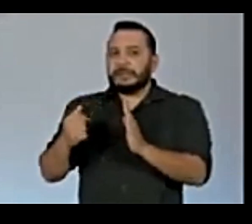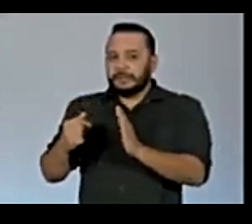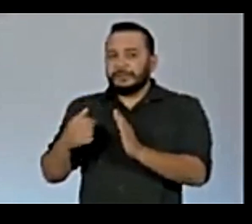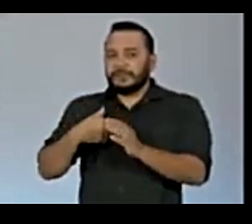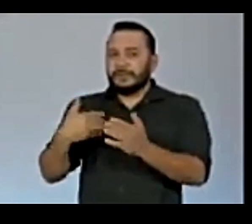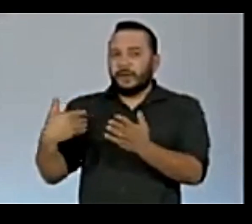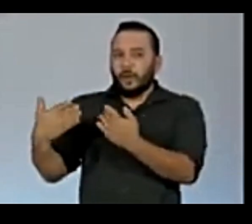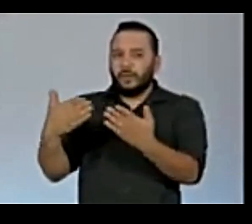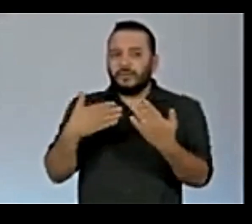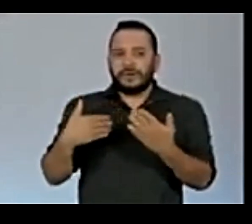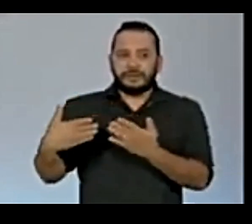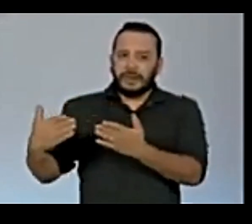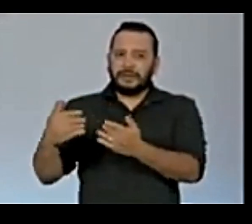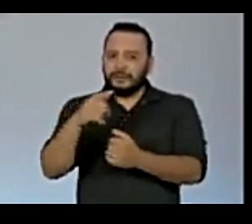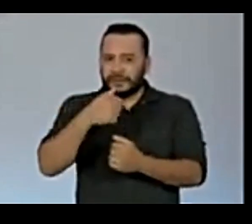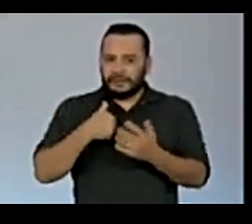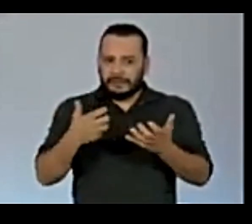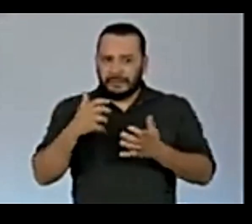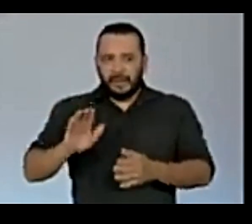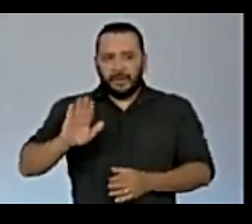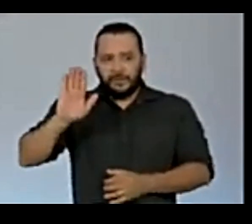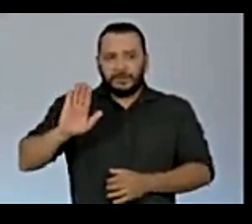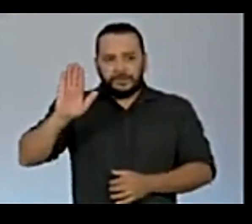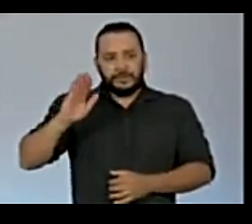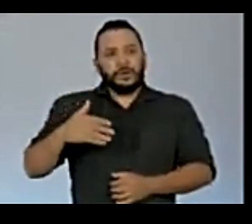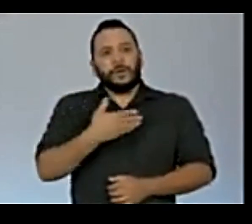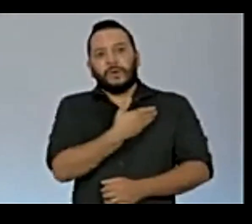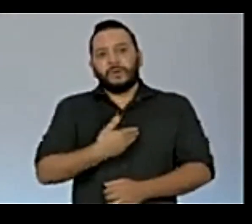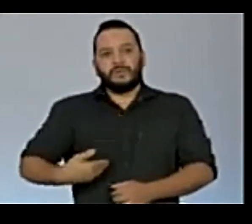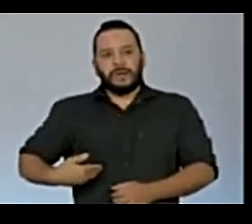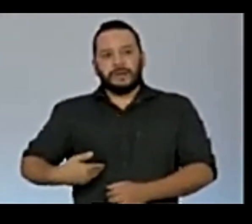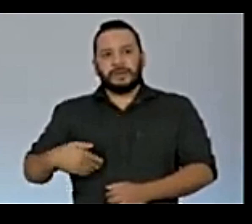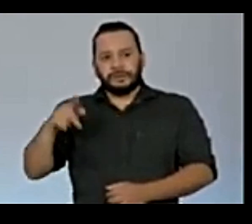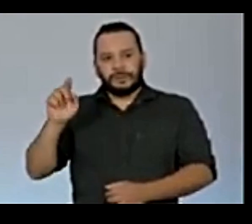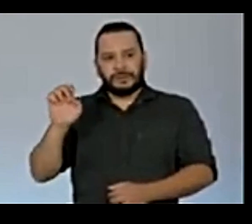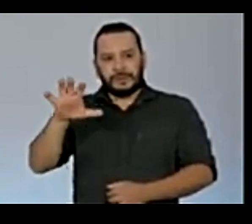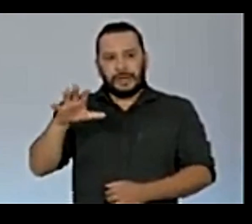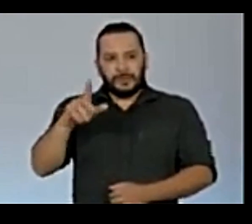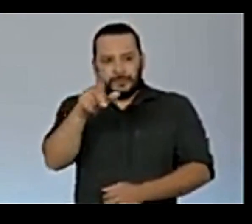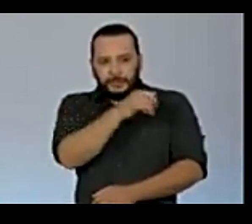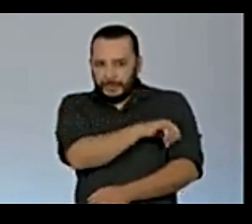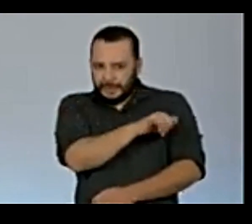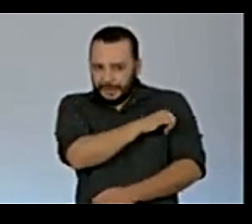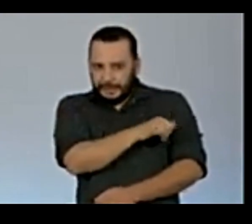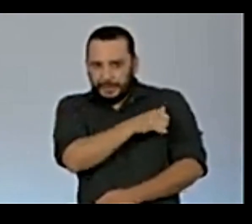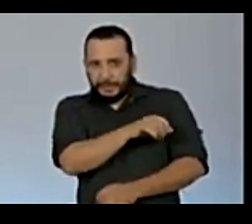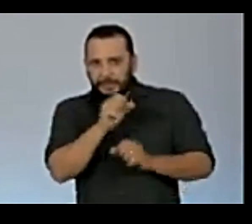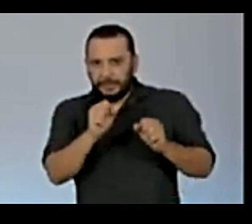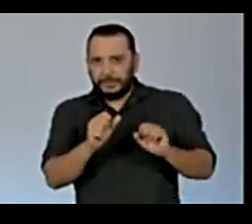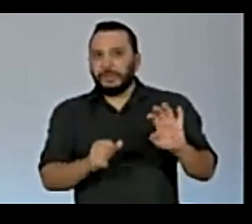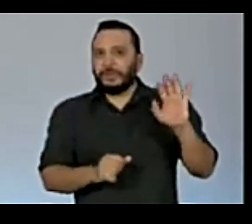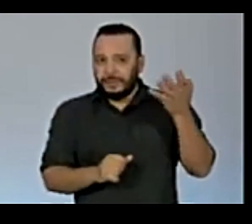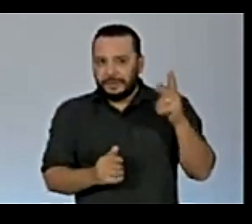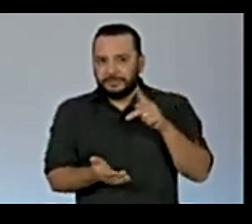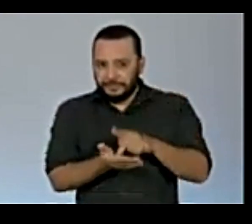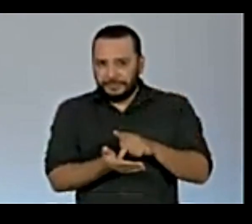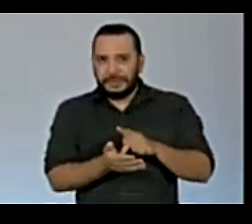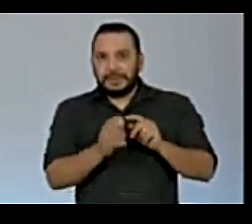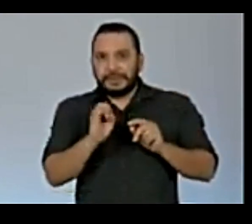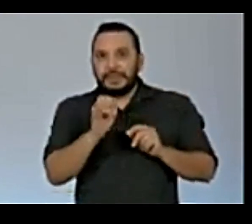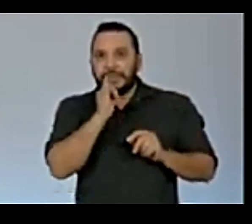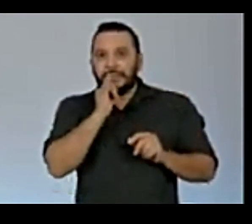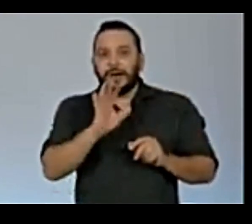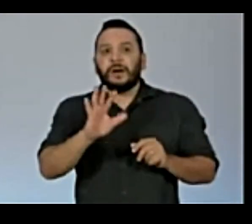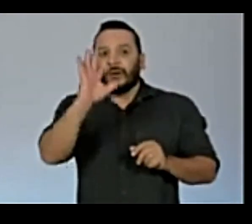conversado sobre uma possível candidatura ao governo do estado do Rio. Queria te perguntar se isso pode acontecer e, se isso acontecesse, se você já